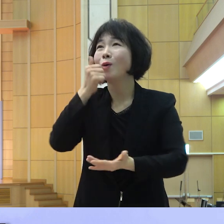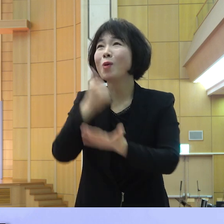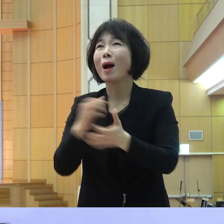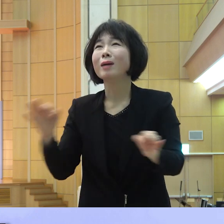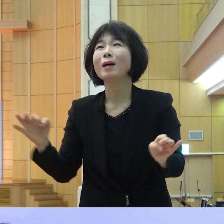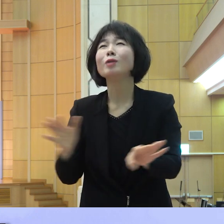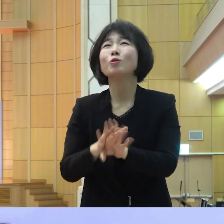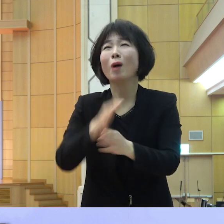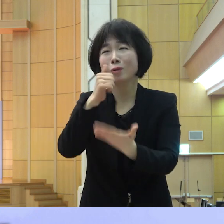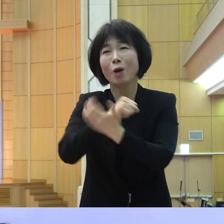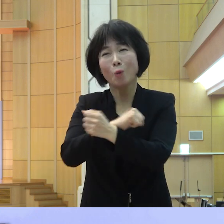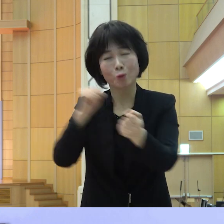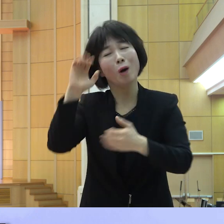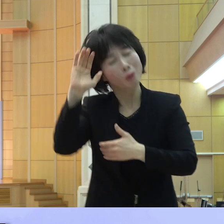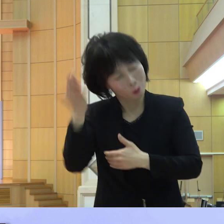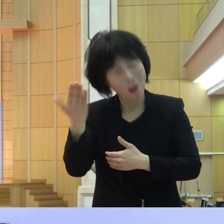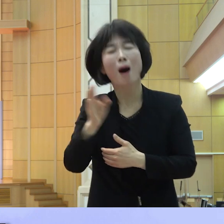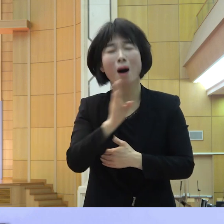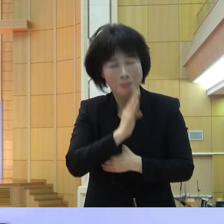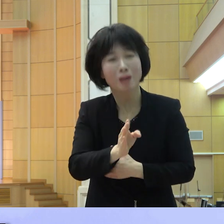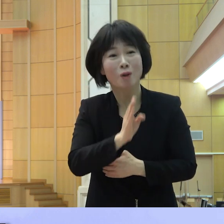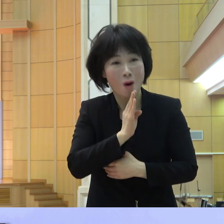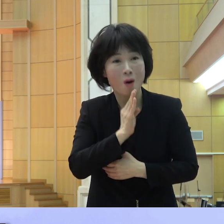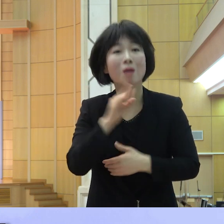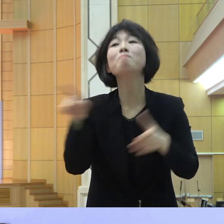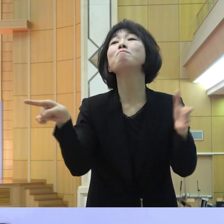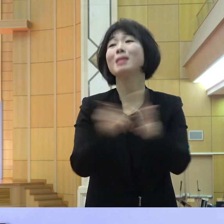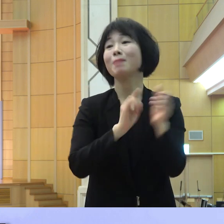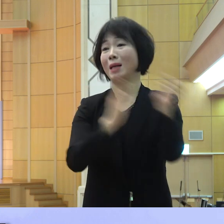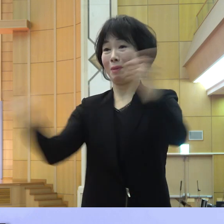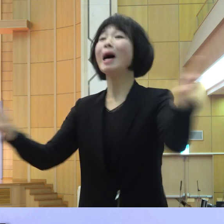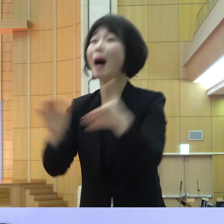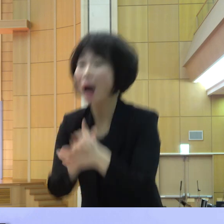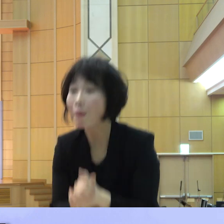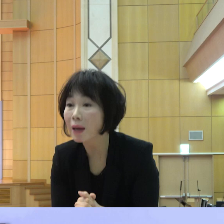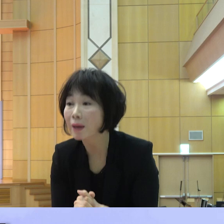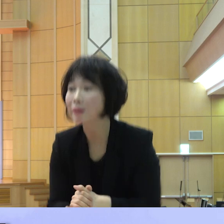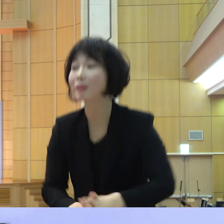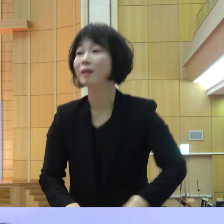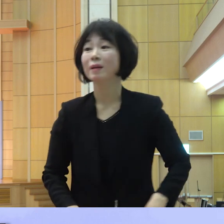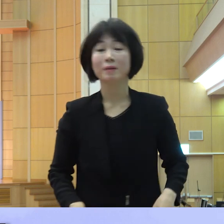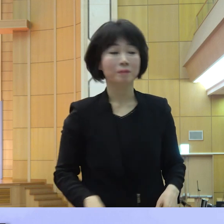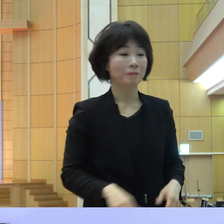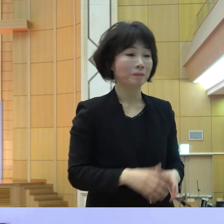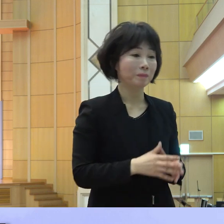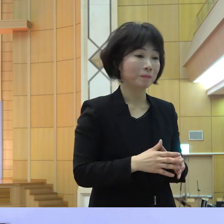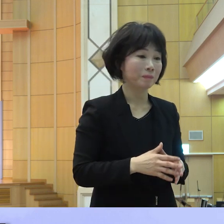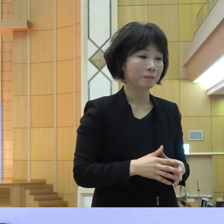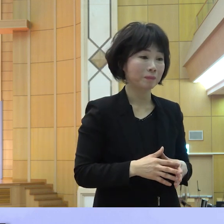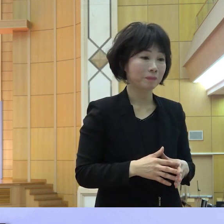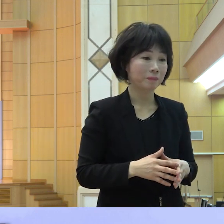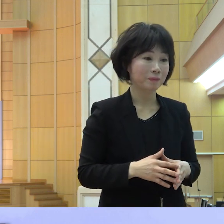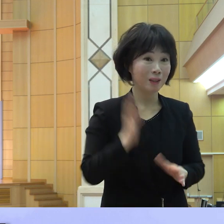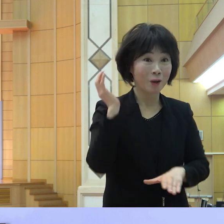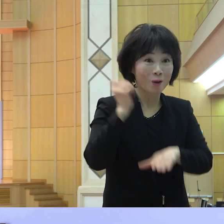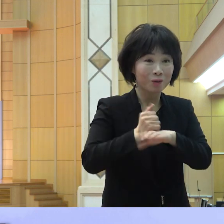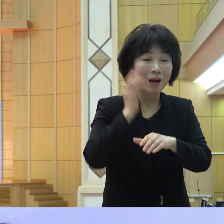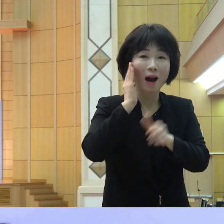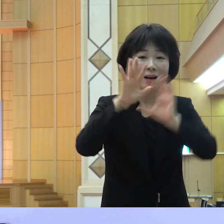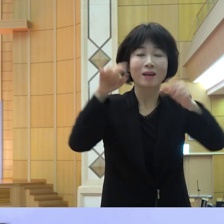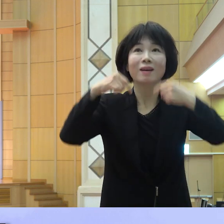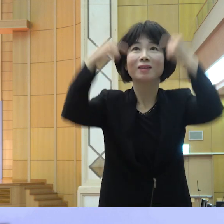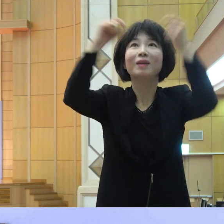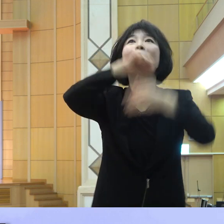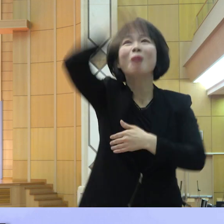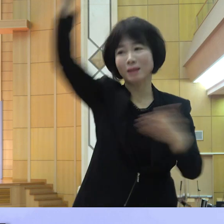진짜 우리가 예수님 믿는 것이고 영원한 생명이 있는 것이고 천국에 갈 수 있는 하나님의